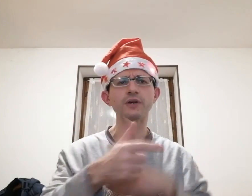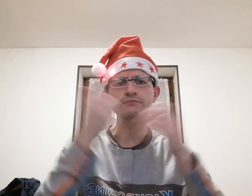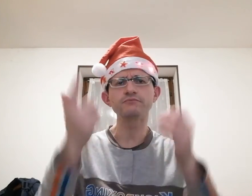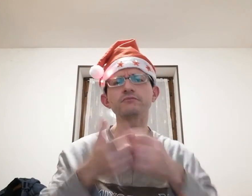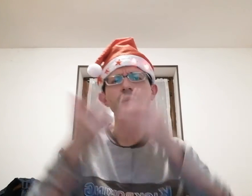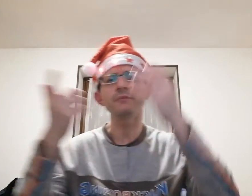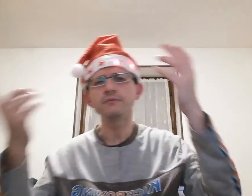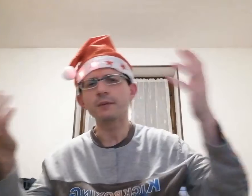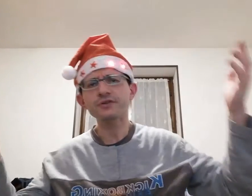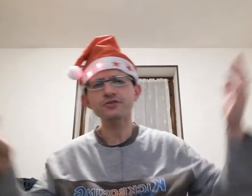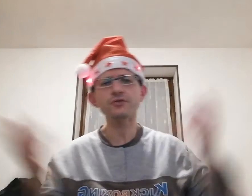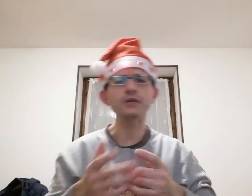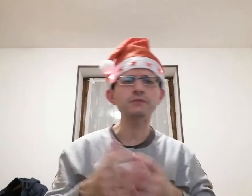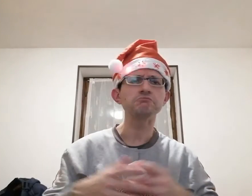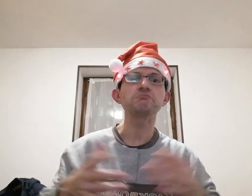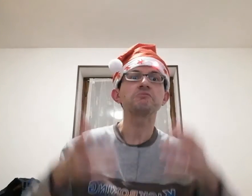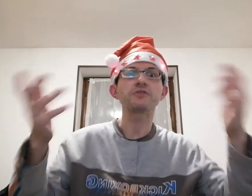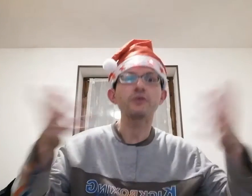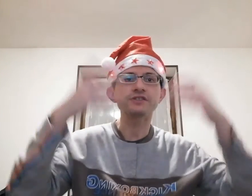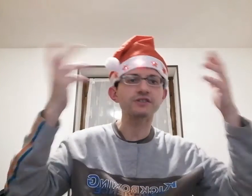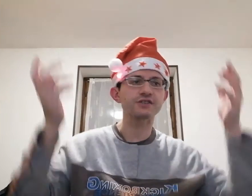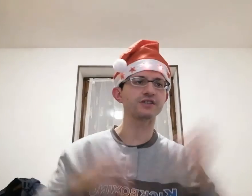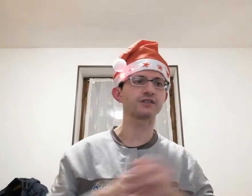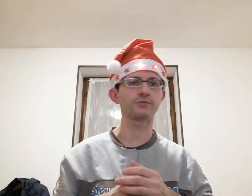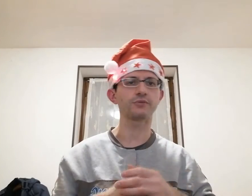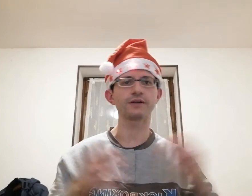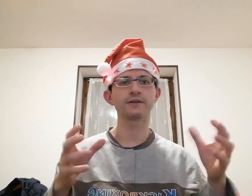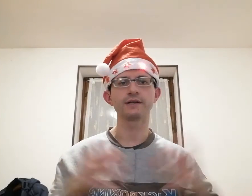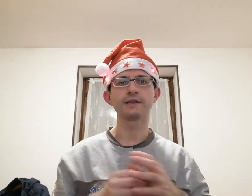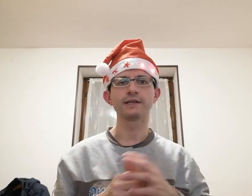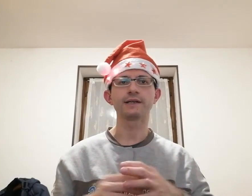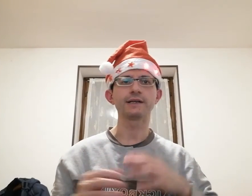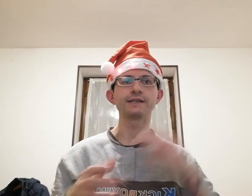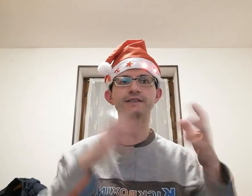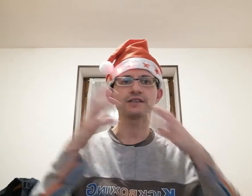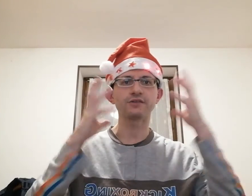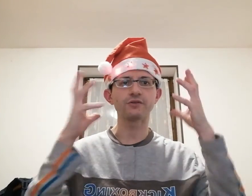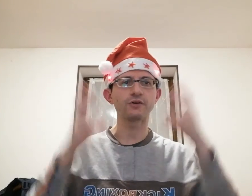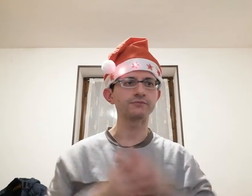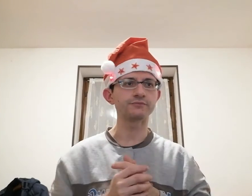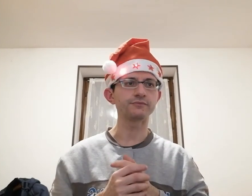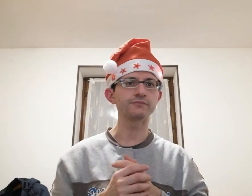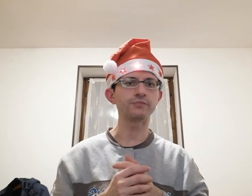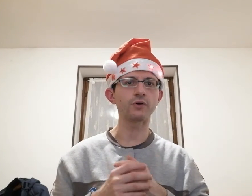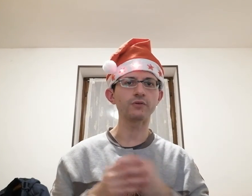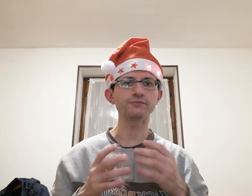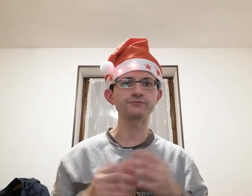Persone. Persone, i soldi, eccetera, eccetera, poi le attrazione un po'